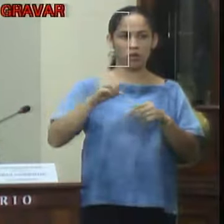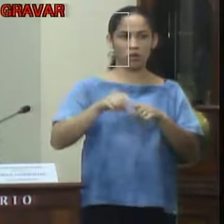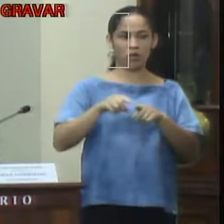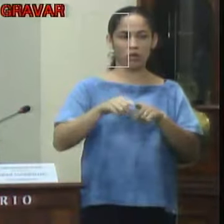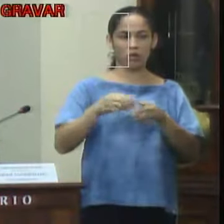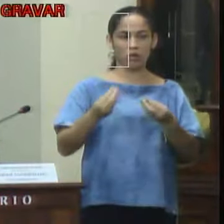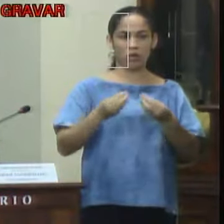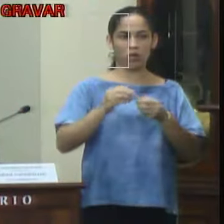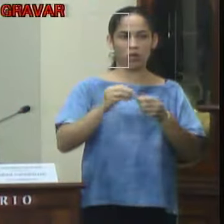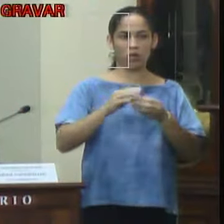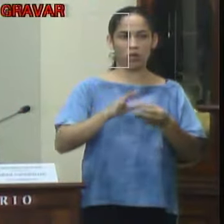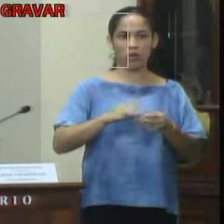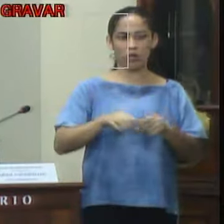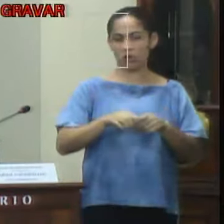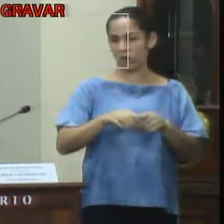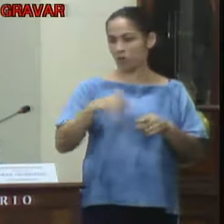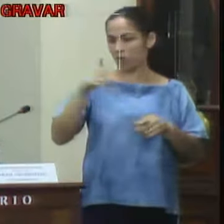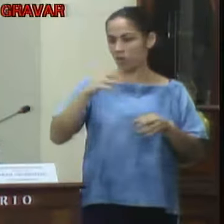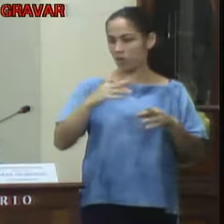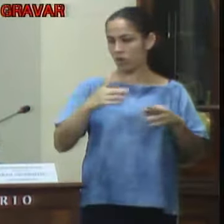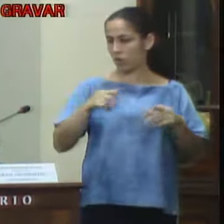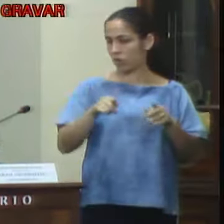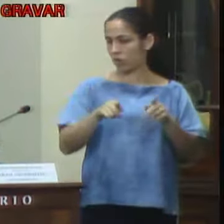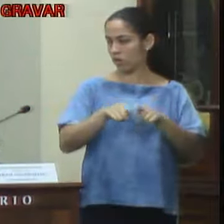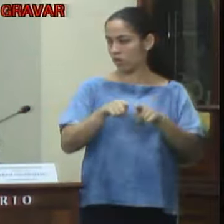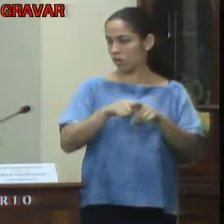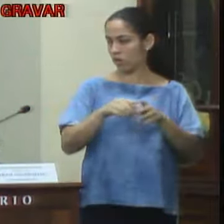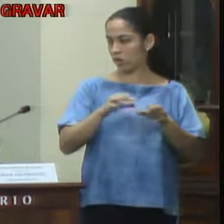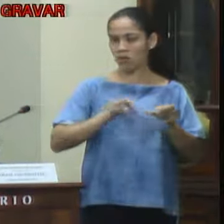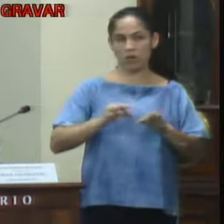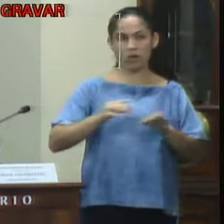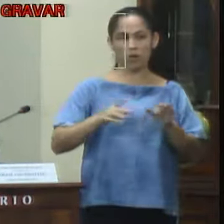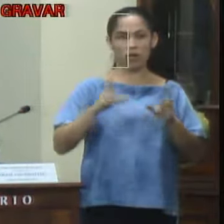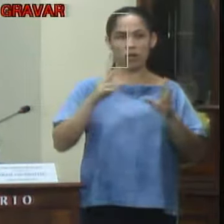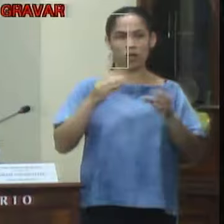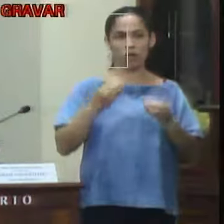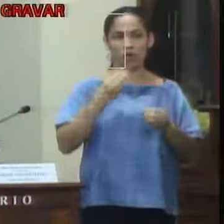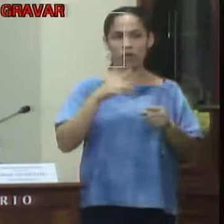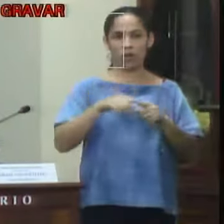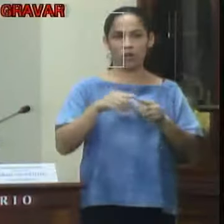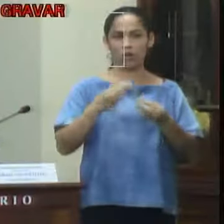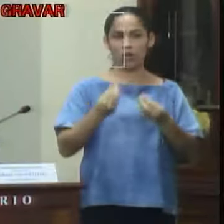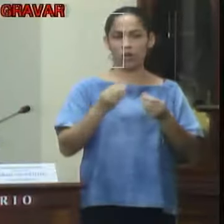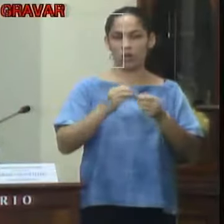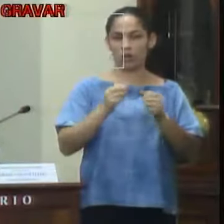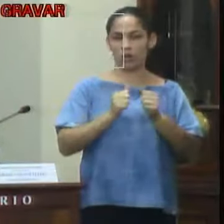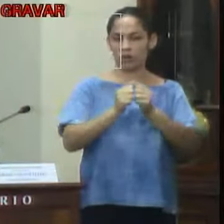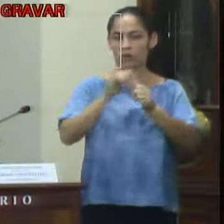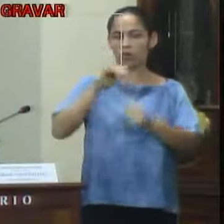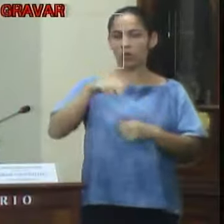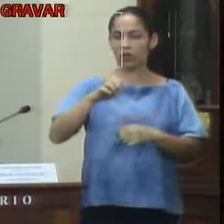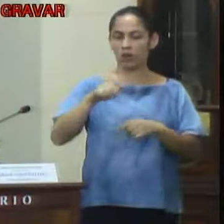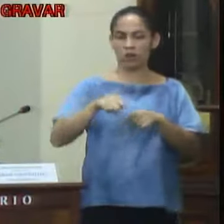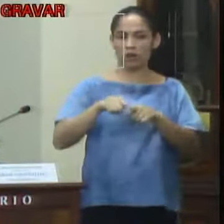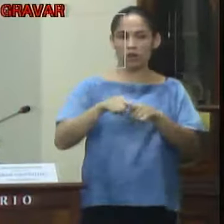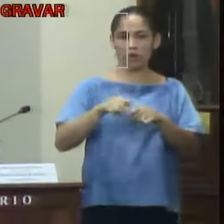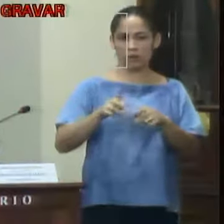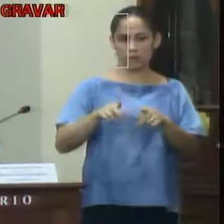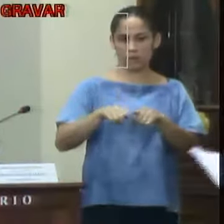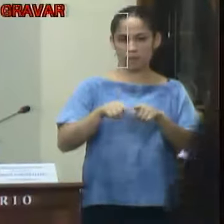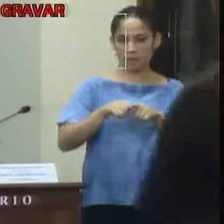locais subutilizados. Outro sim, o projeto será de grande valia para a apresentação da intenção junto ao INEA, inclusive